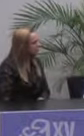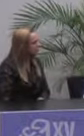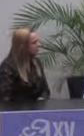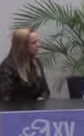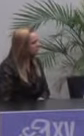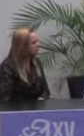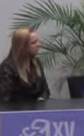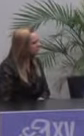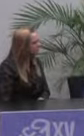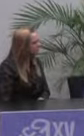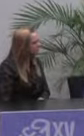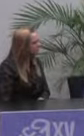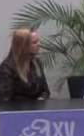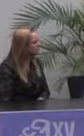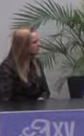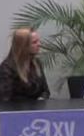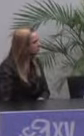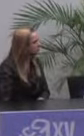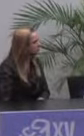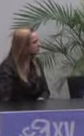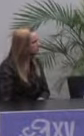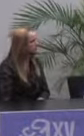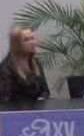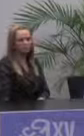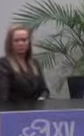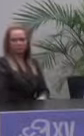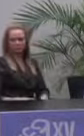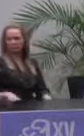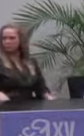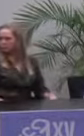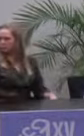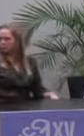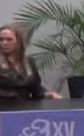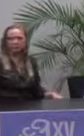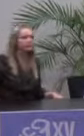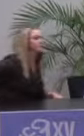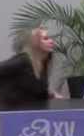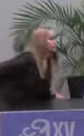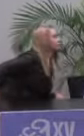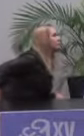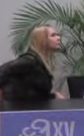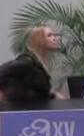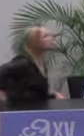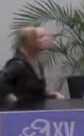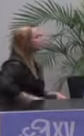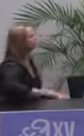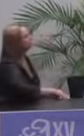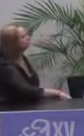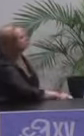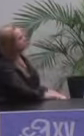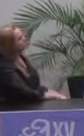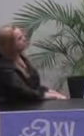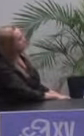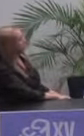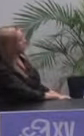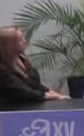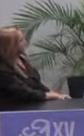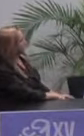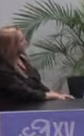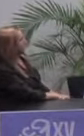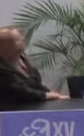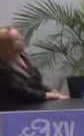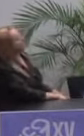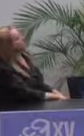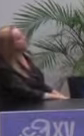vergonha. O Pará, em auditoria, é a melhor pessoa domiciliar do planeta. Será que alguém já foi lá para saber como